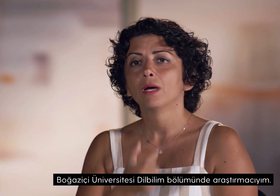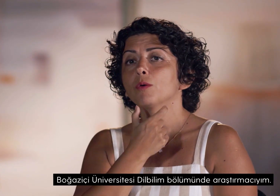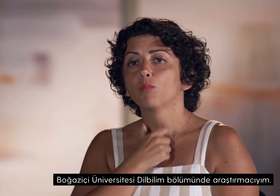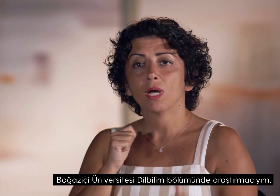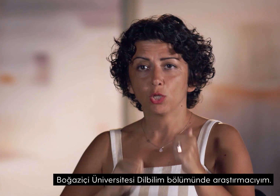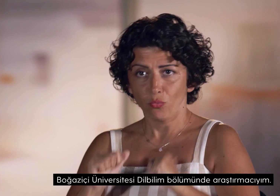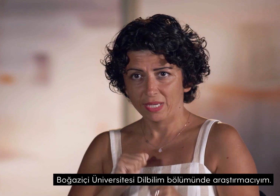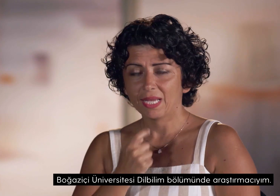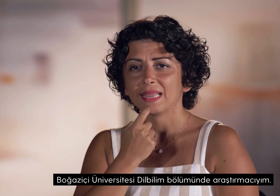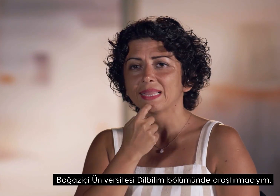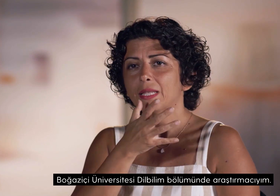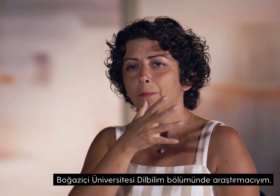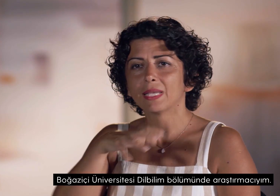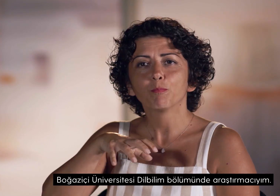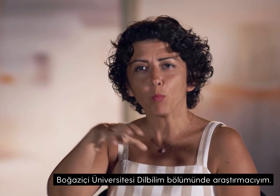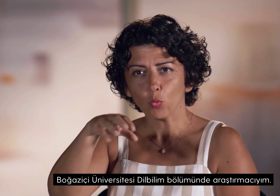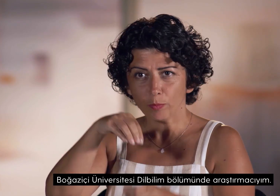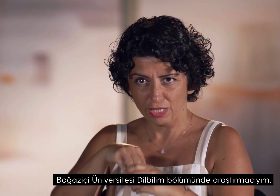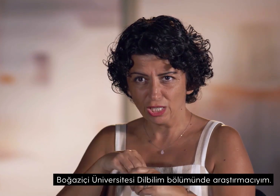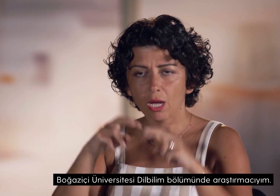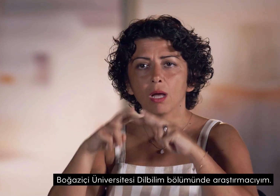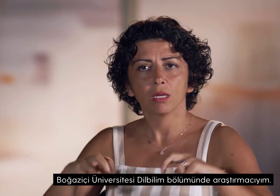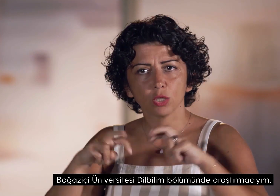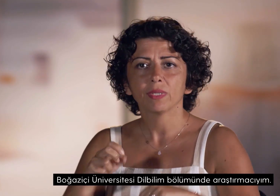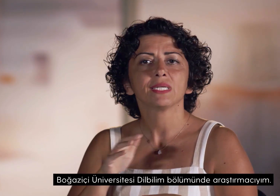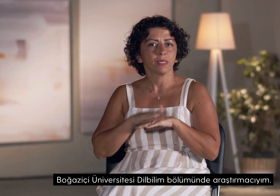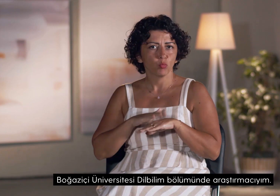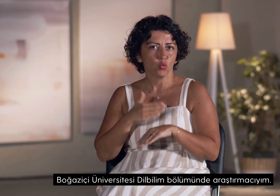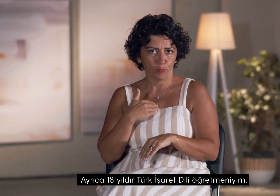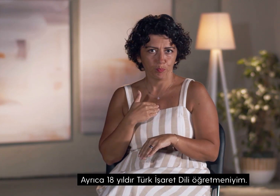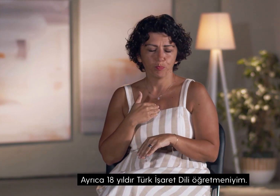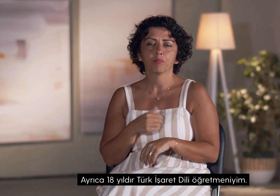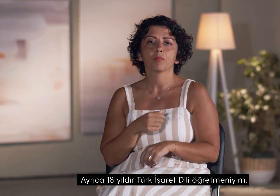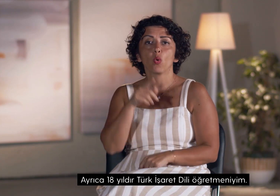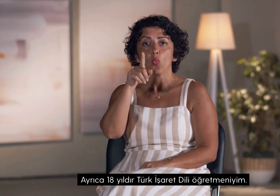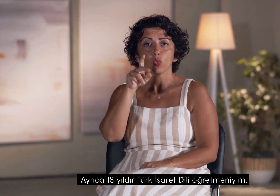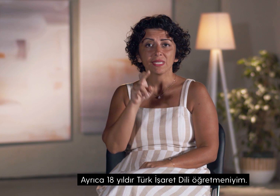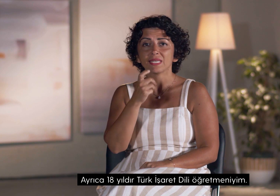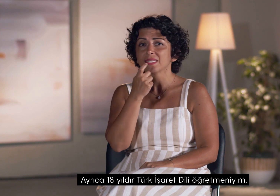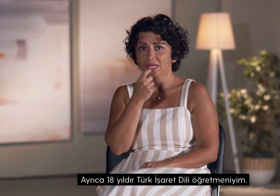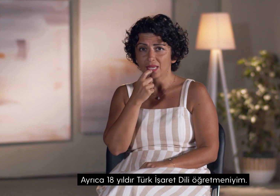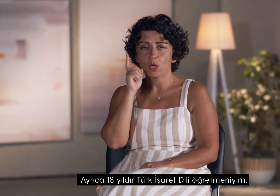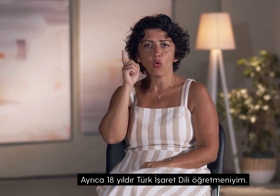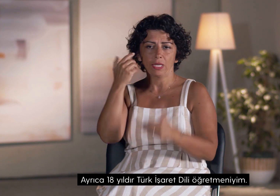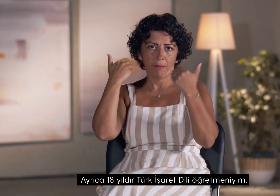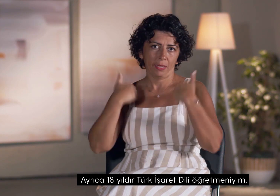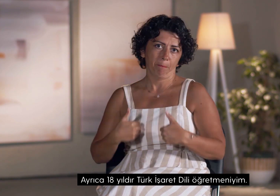Boğaziçi Üniversitesi Dil Bilim Bölümünde araştırmacıyım. Ayrıca 18 yıldır Türk işaret dili